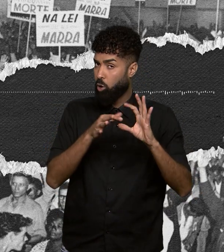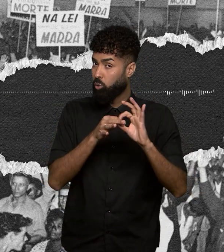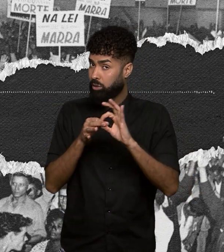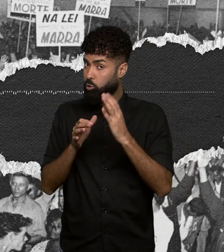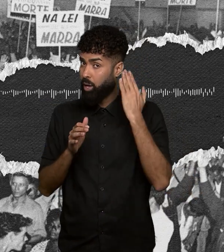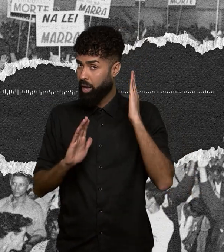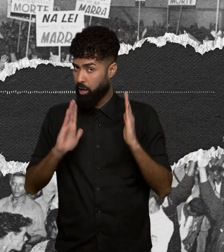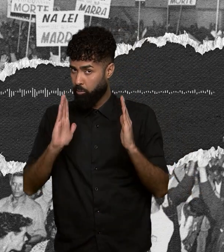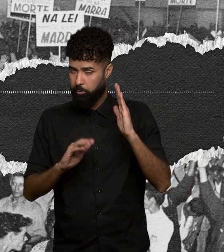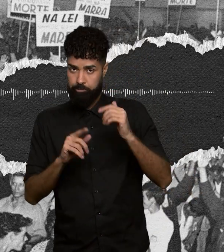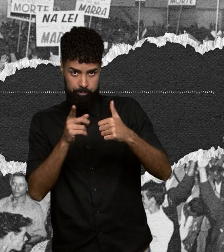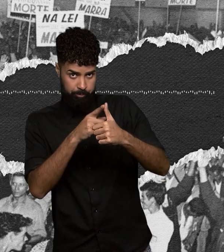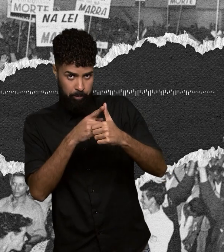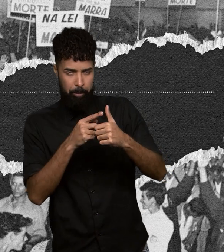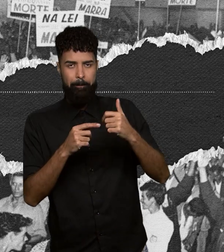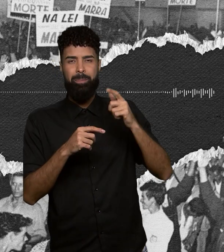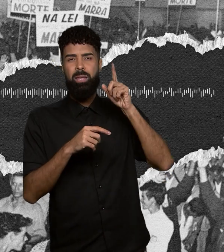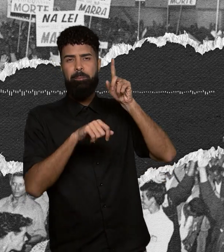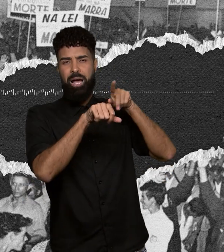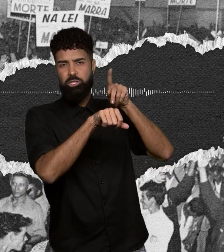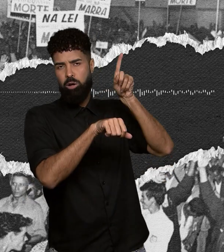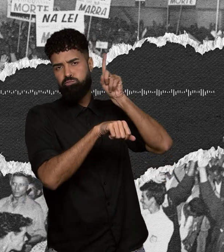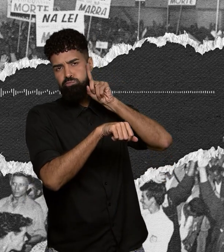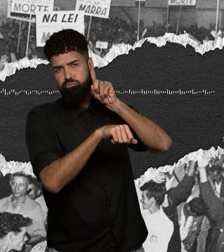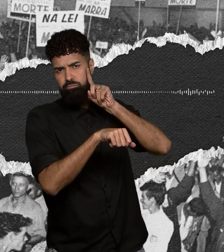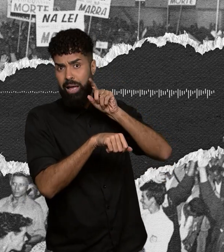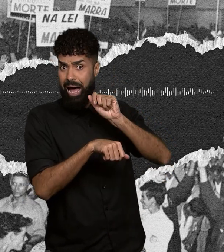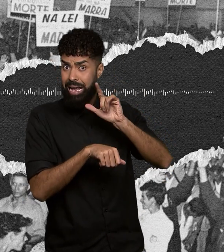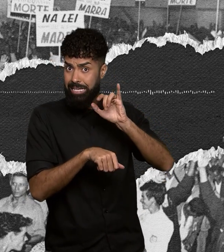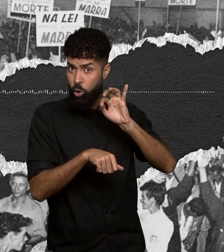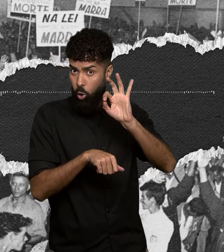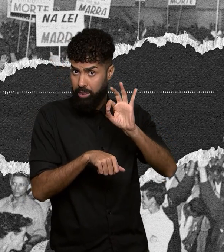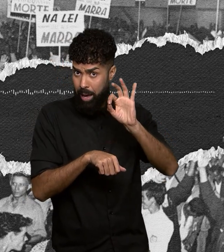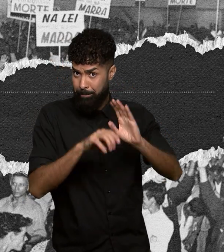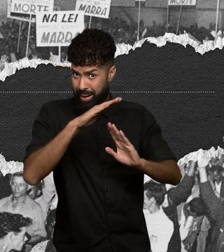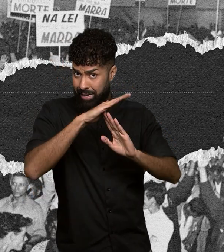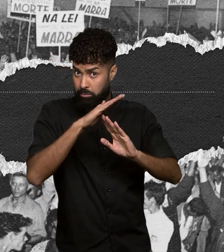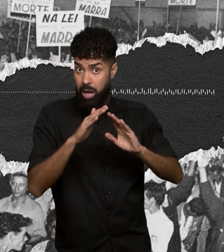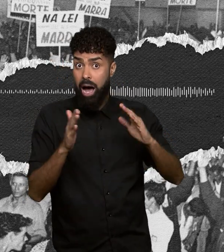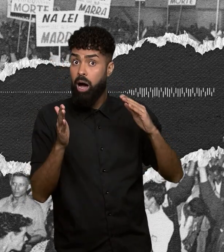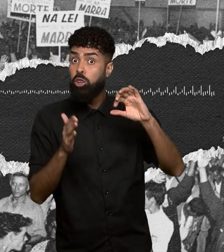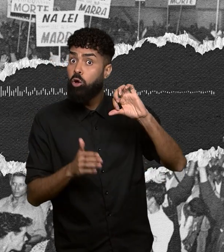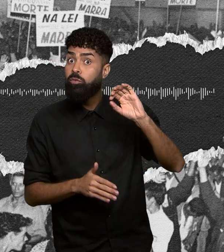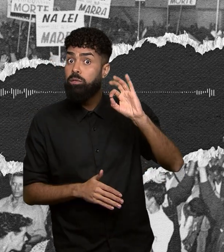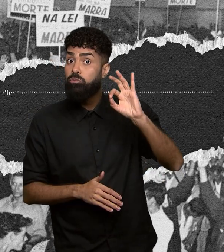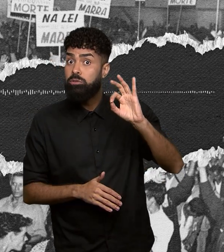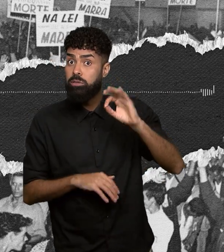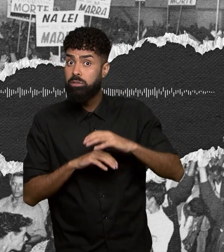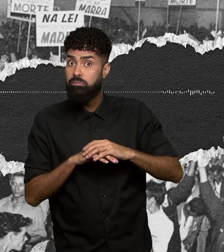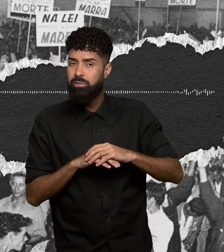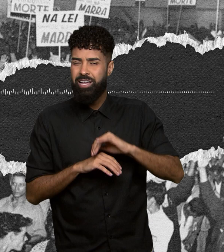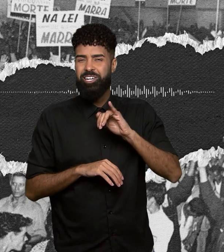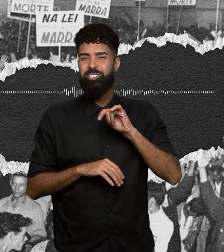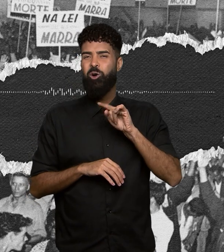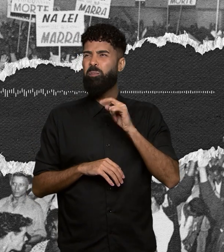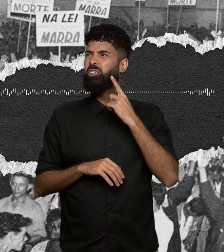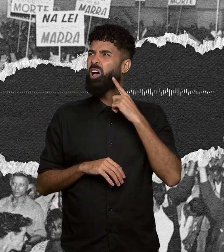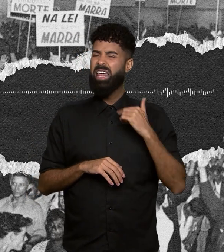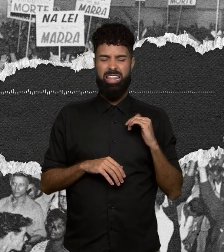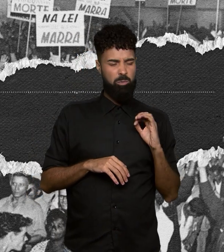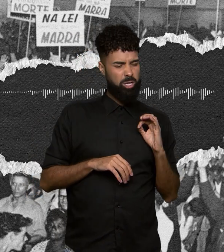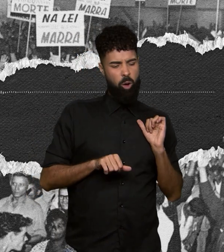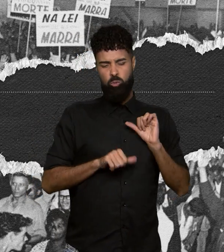nessa época em países como Estados Unidos a alíquota máxima chegava a 90% e não é que Jong lá passou de 10% para